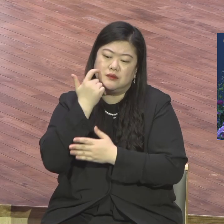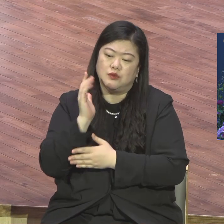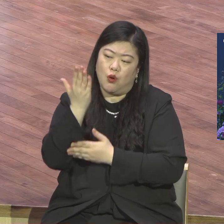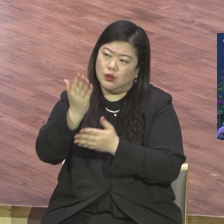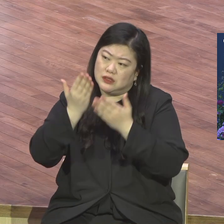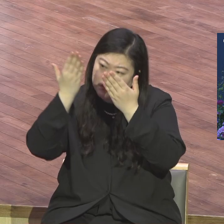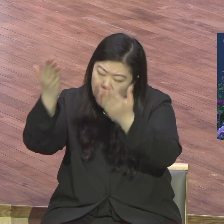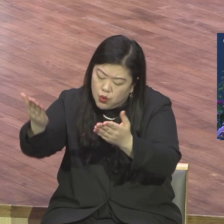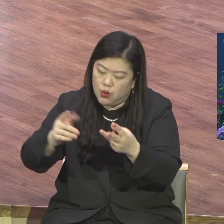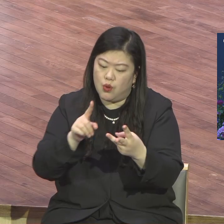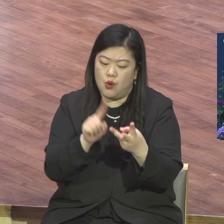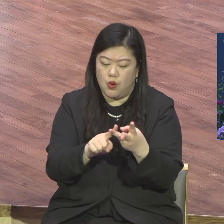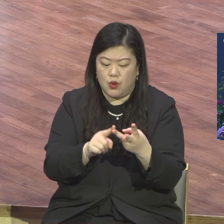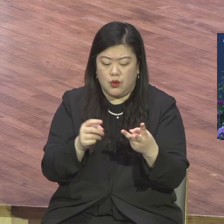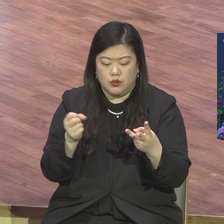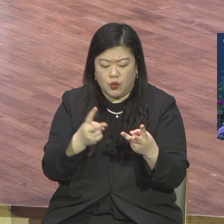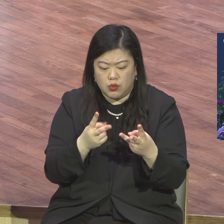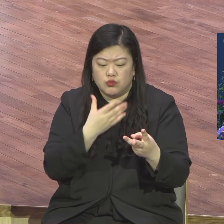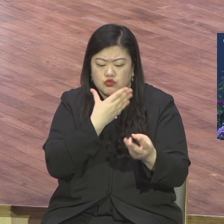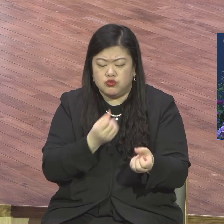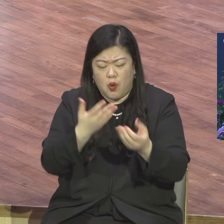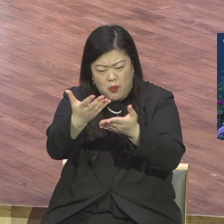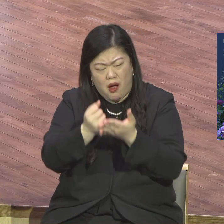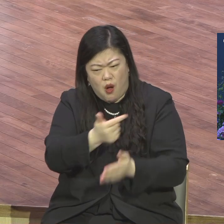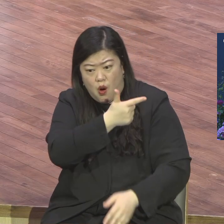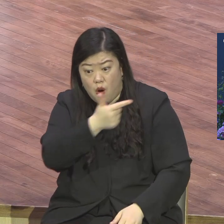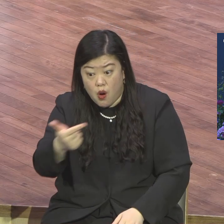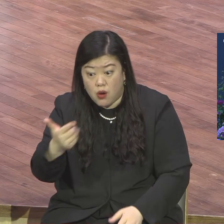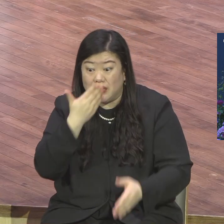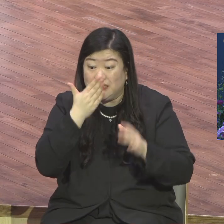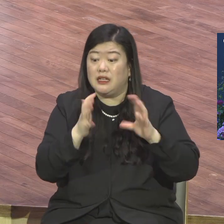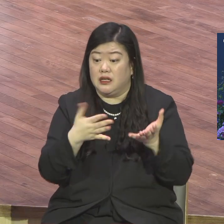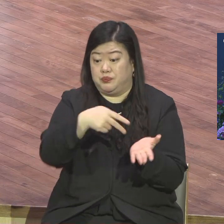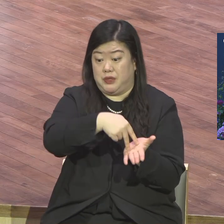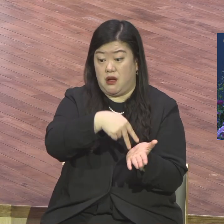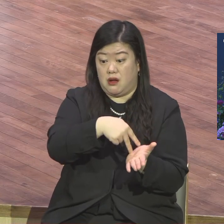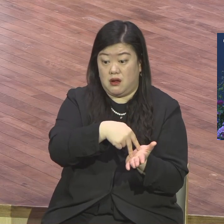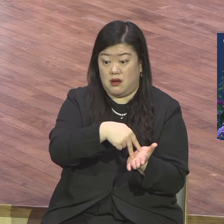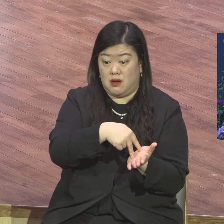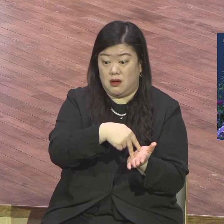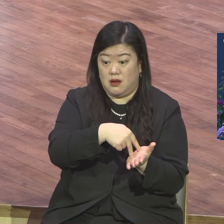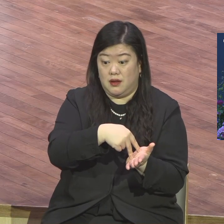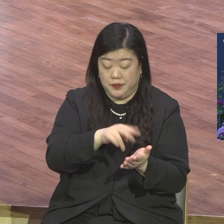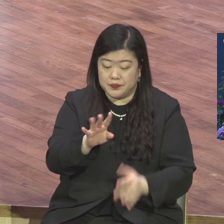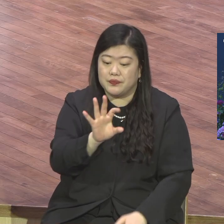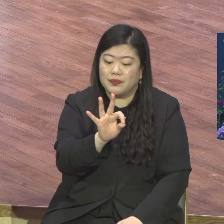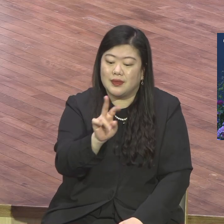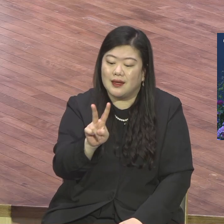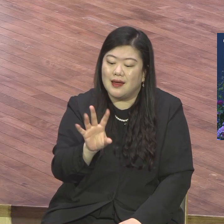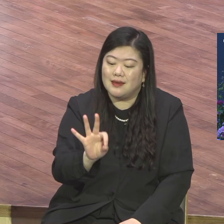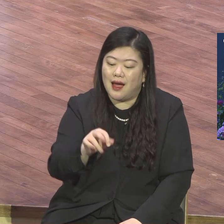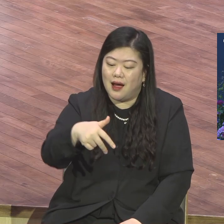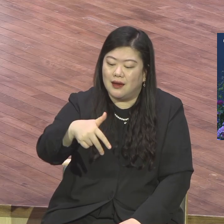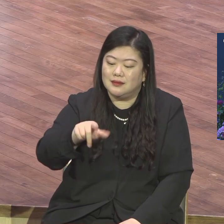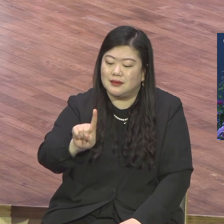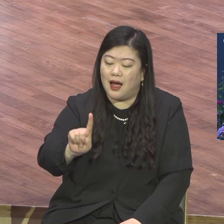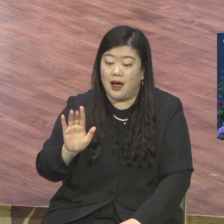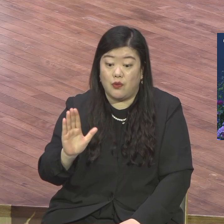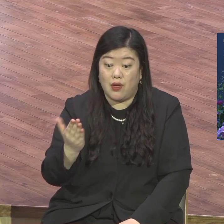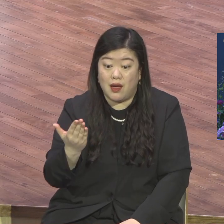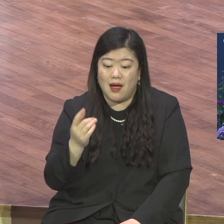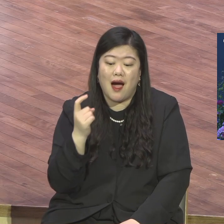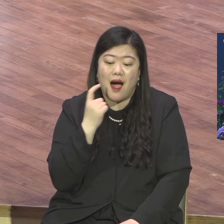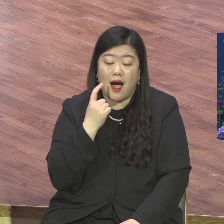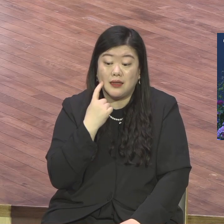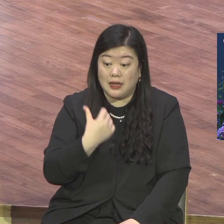받았는지 우리 이스라엘이 본문에 보면 우선적으로 양자 되었다라고 강조하죠. 양자의